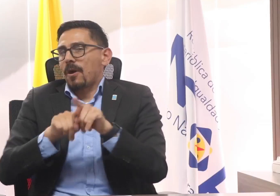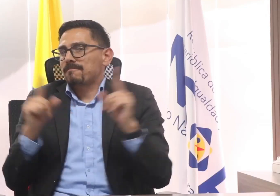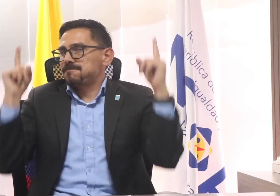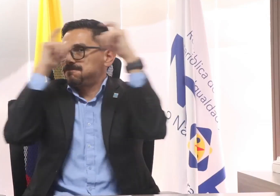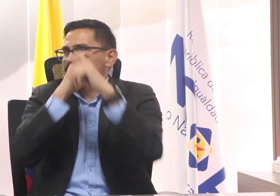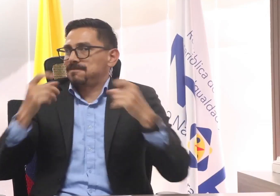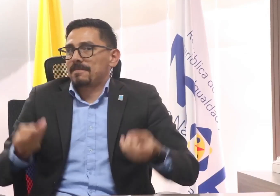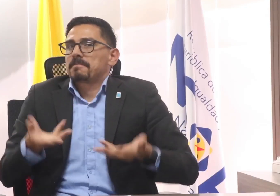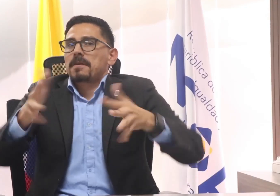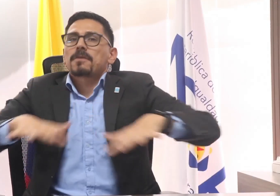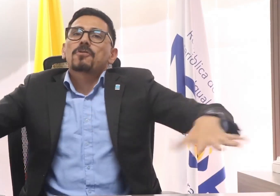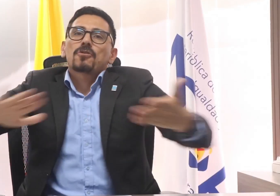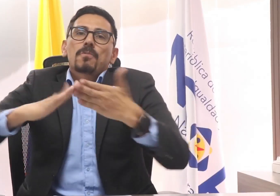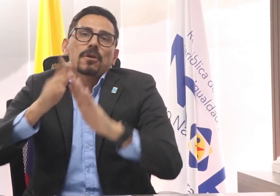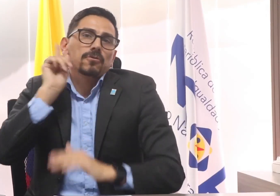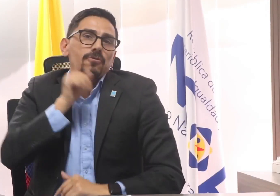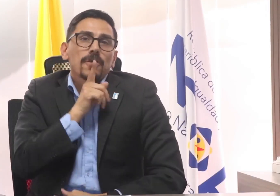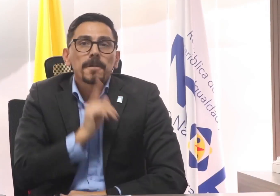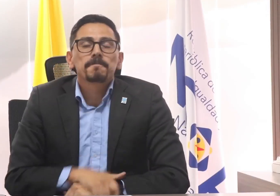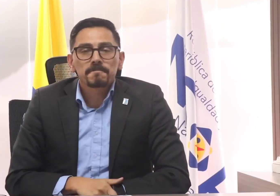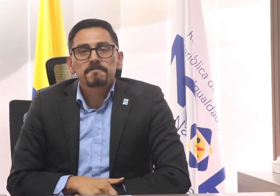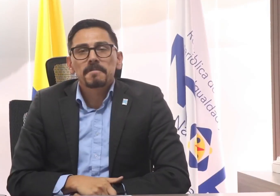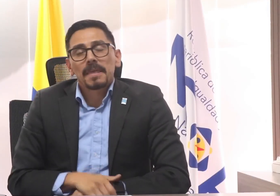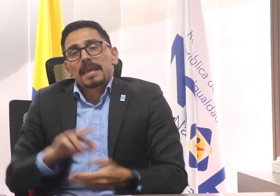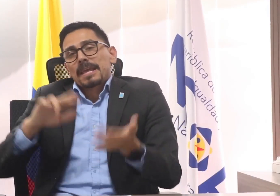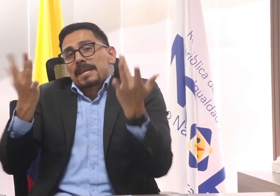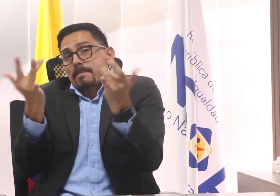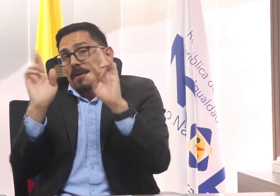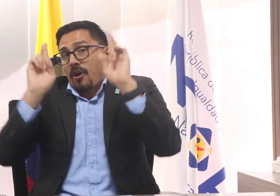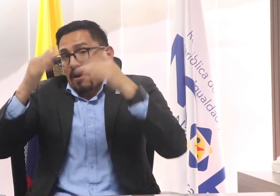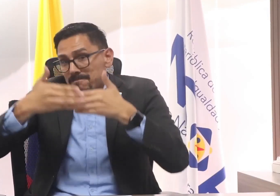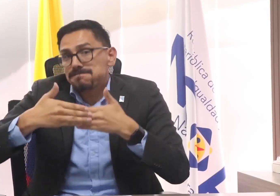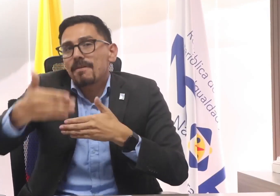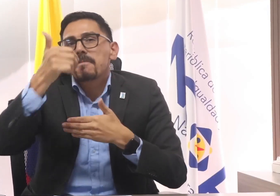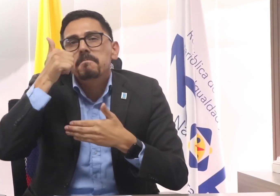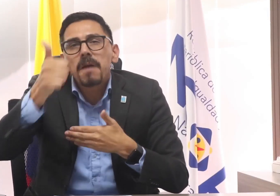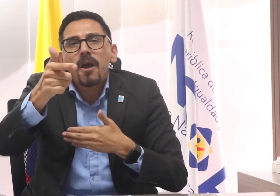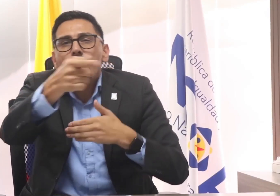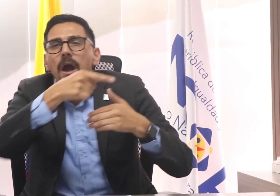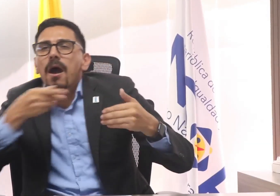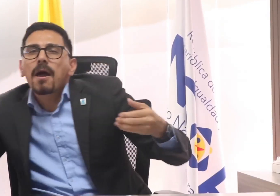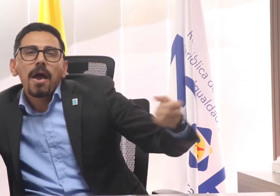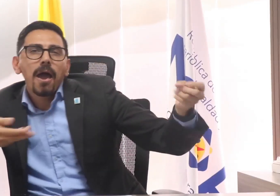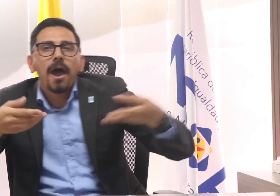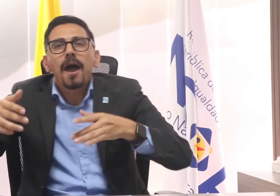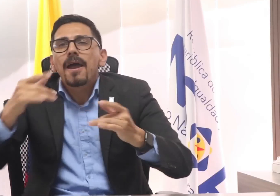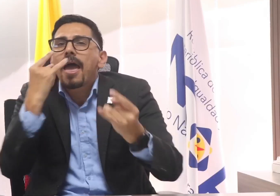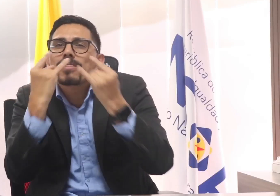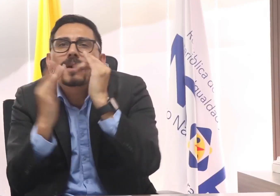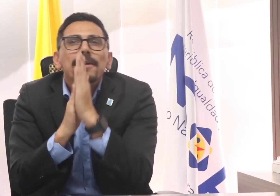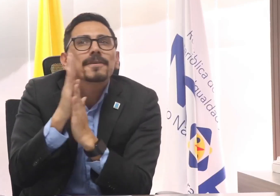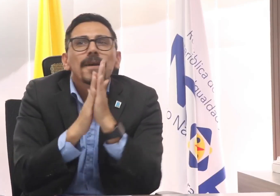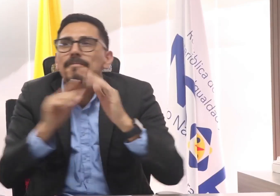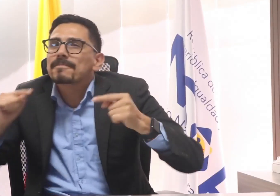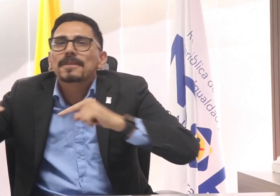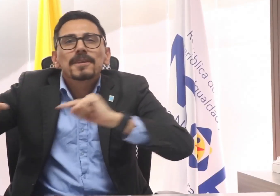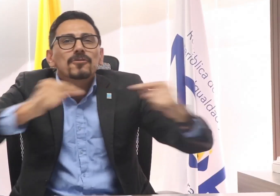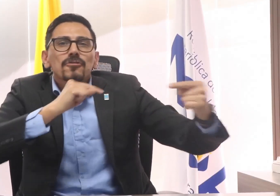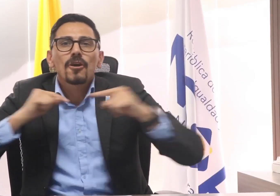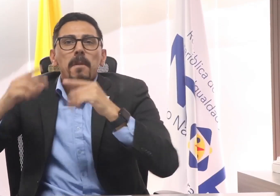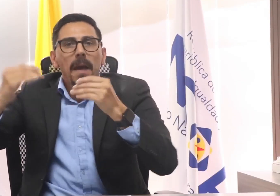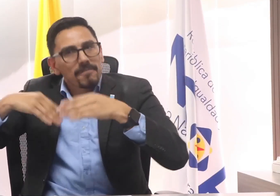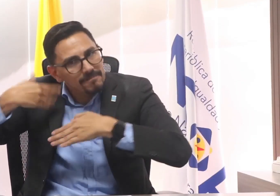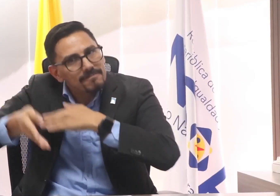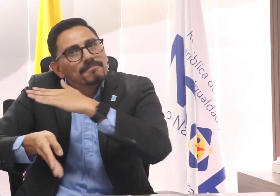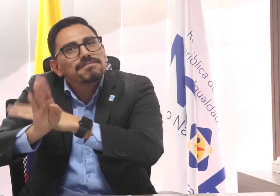profunda, interesante y muy valiosa para la comunidad sorda. Esperamos que esta transmisión sea de su interés y